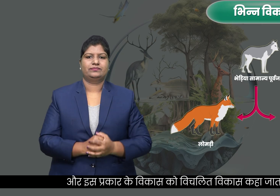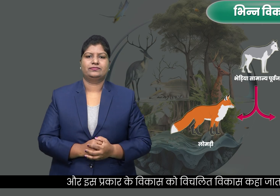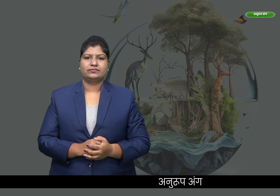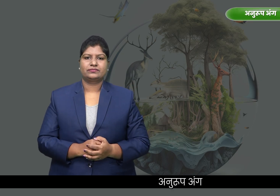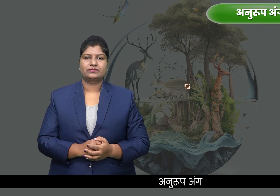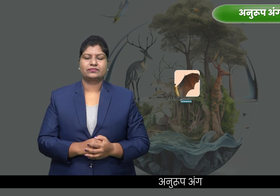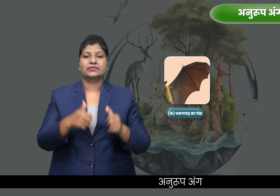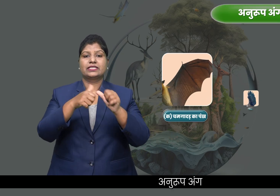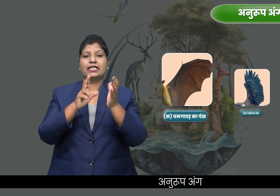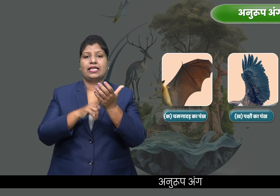अनुरूप अंग।